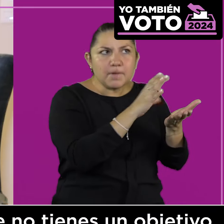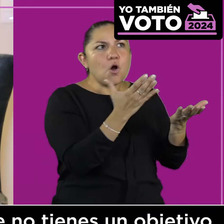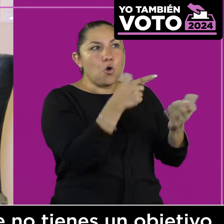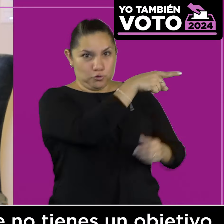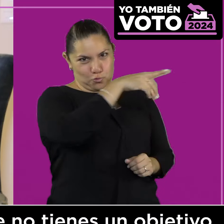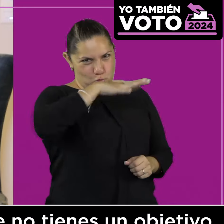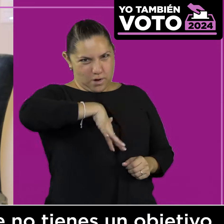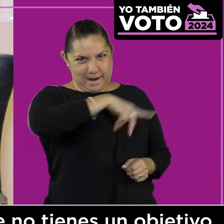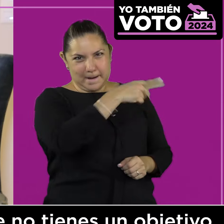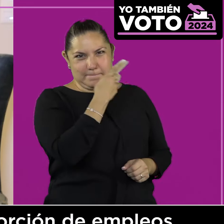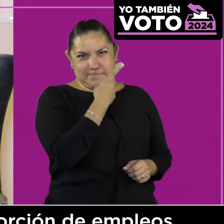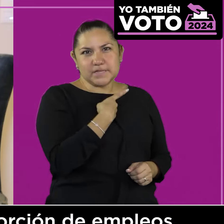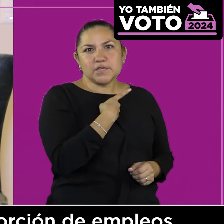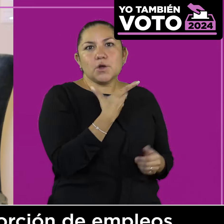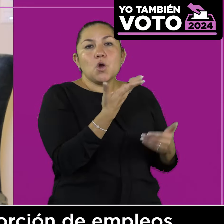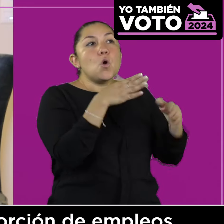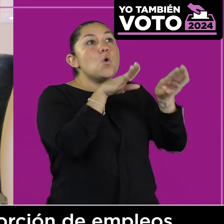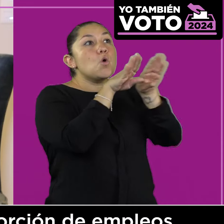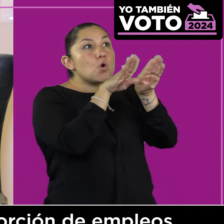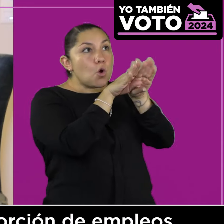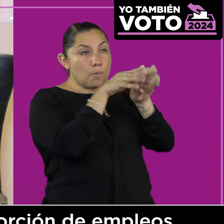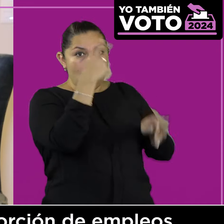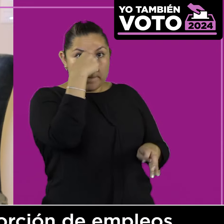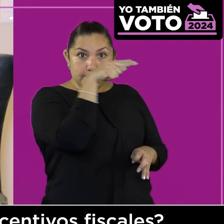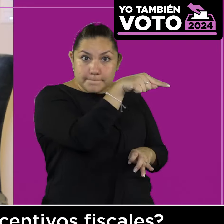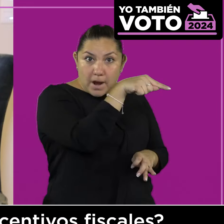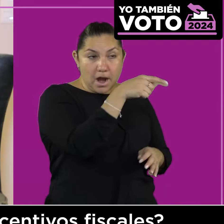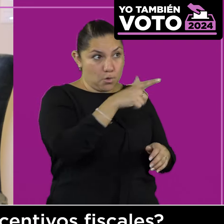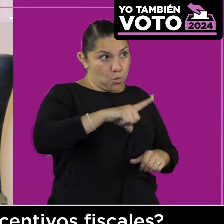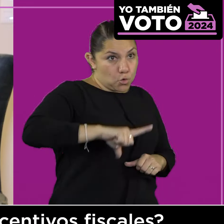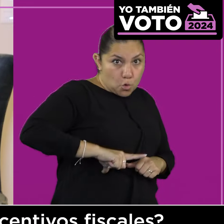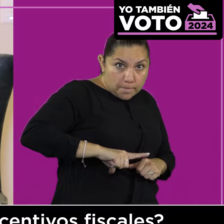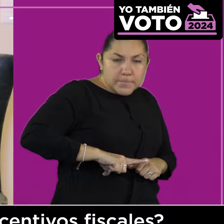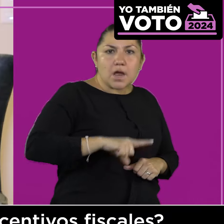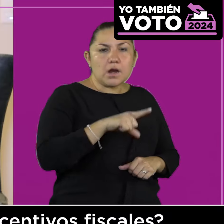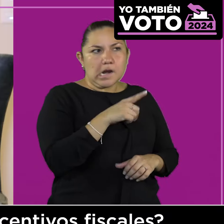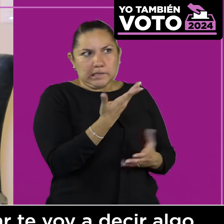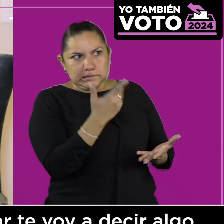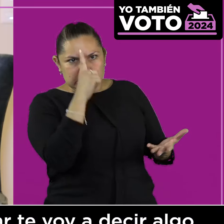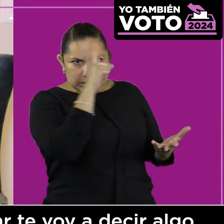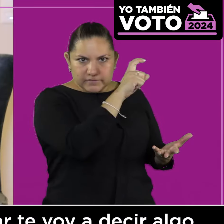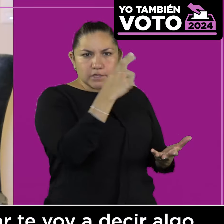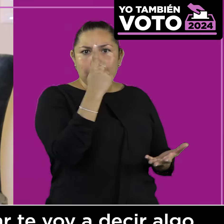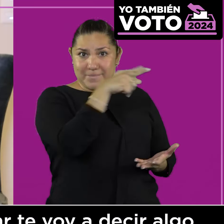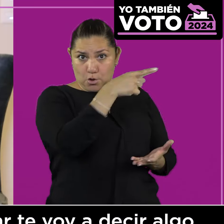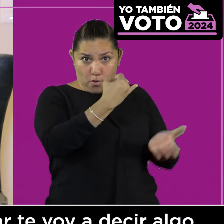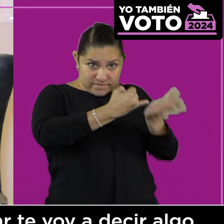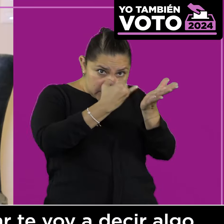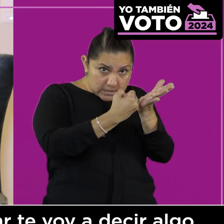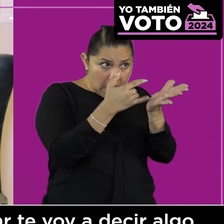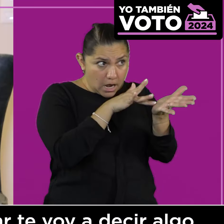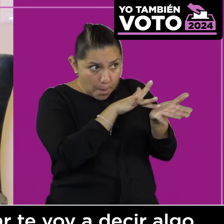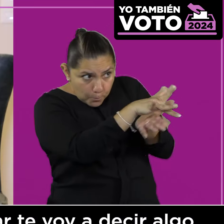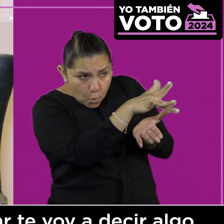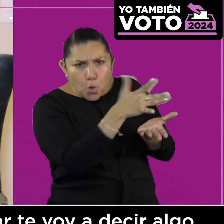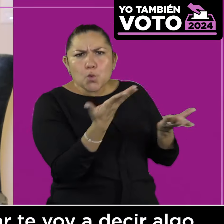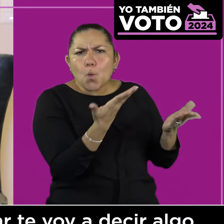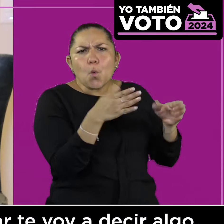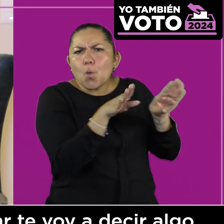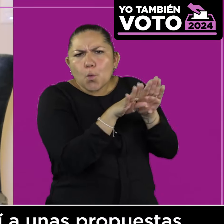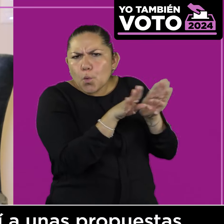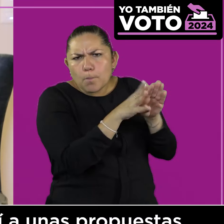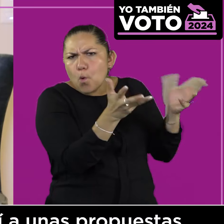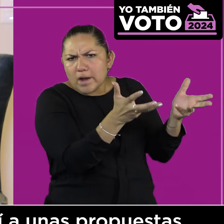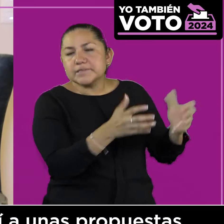contestaste que no tienes un objetivo concreto de proporción de empleados Pero qué tal incentivos Fiscales bueno para empezar te voy a decir